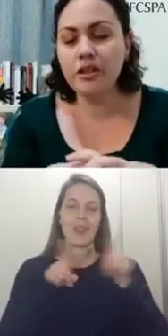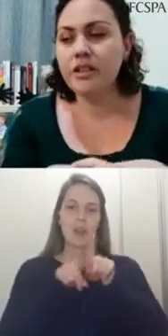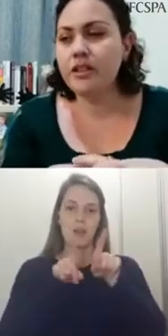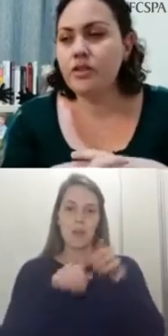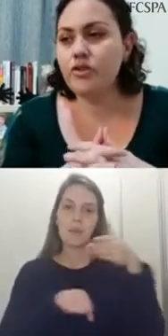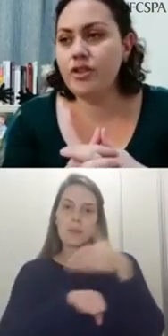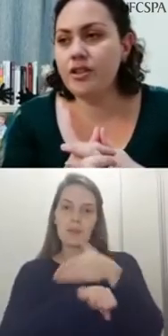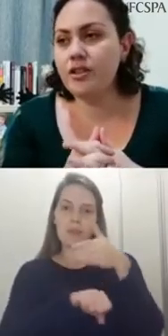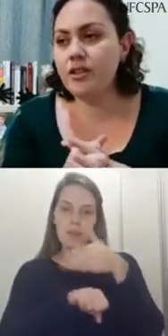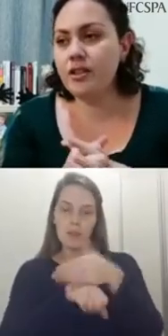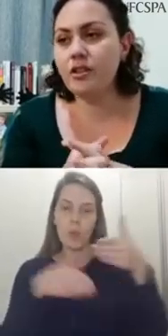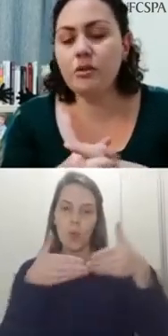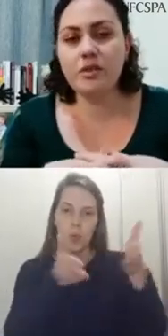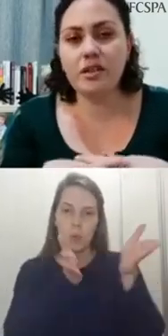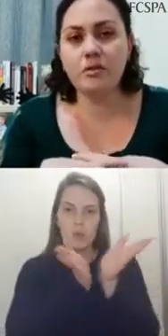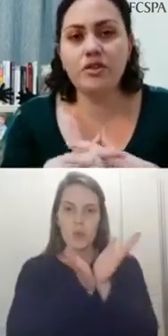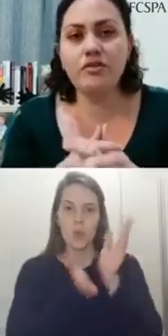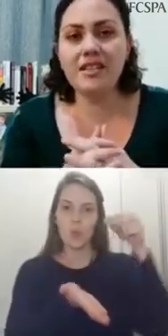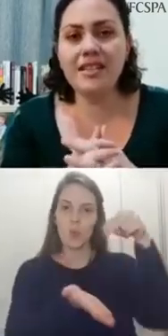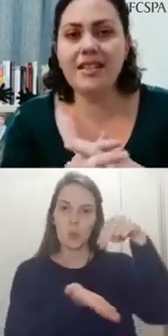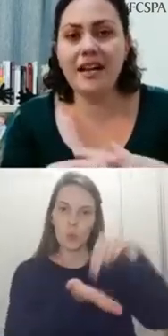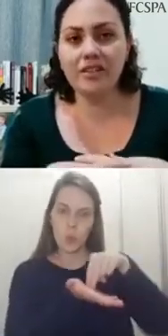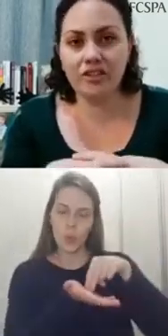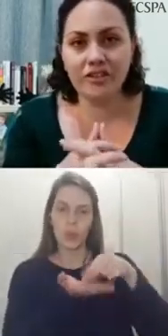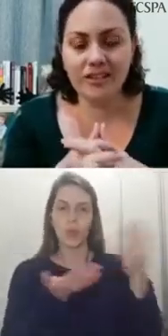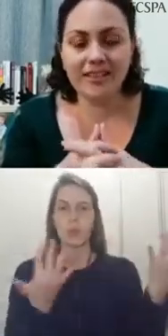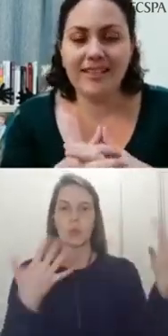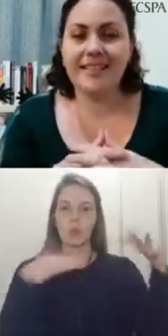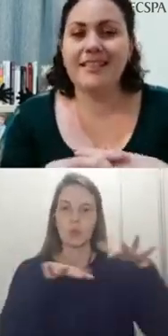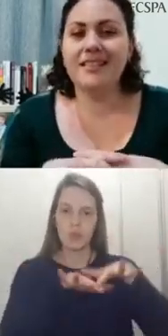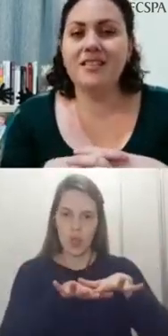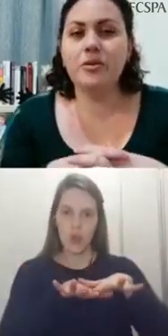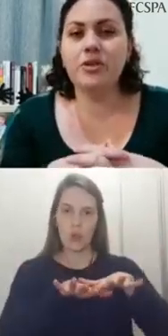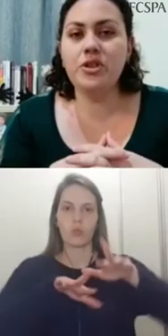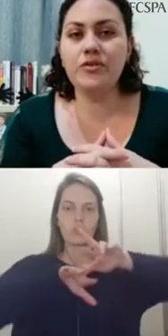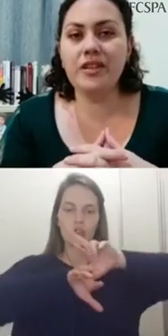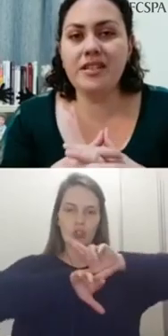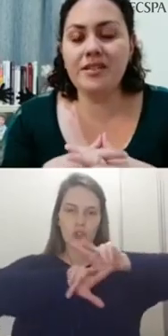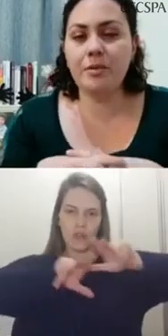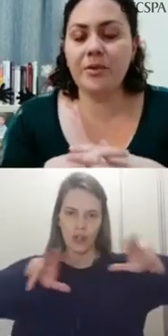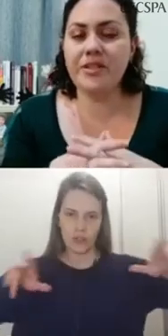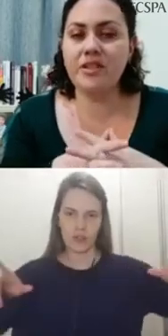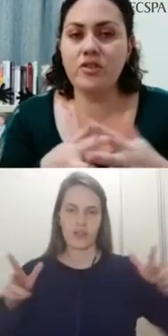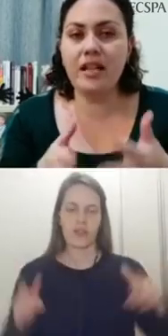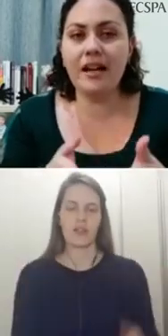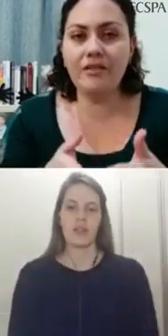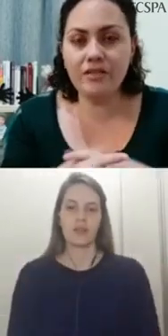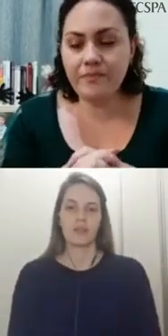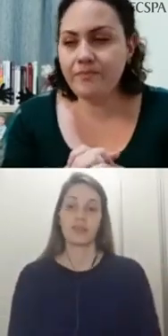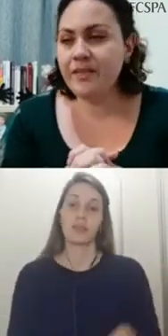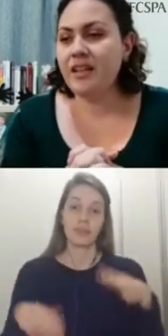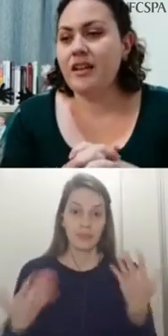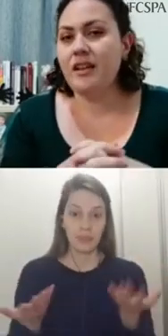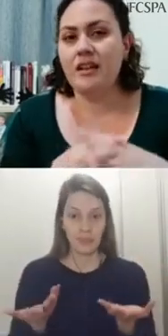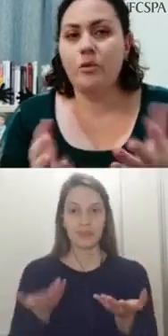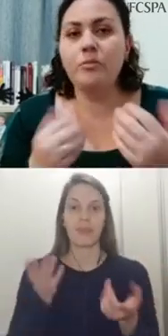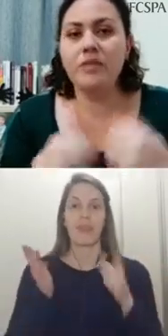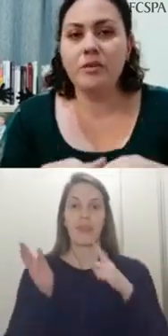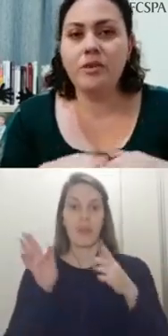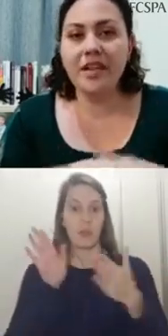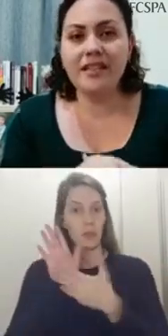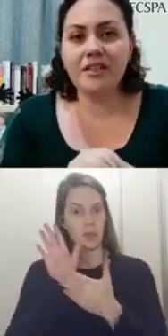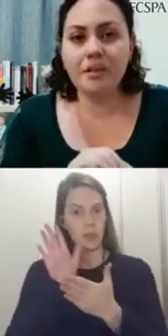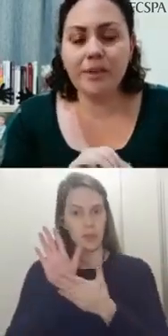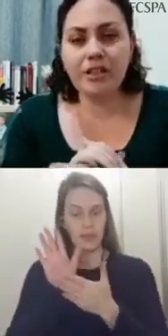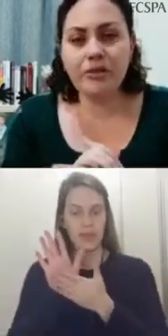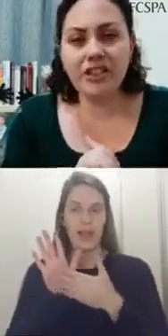núcleo de inclusão e diversidade. Então, a gente fez essa proposta de live. Comigo,